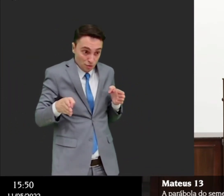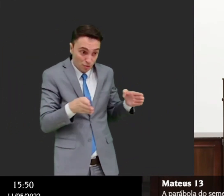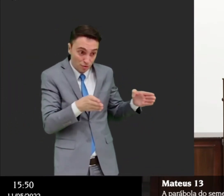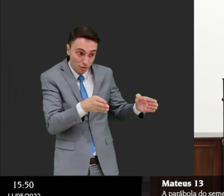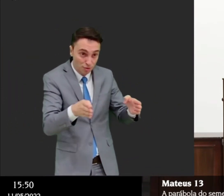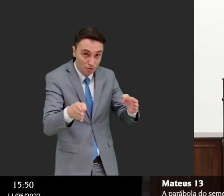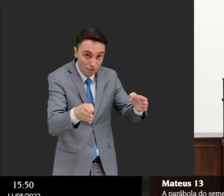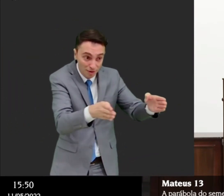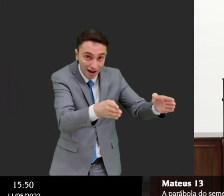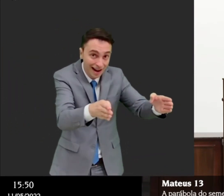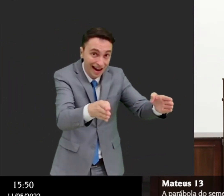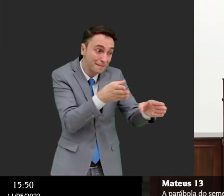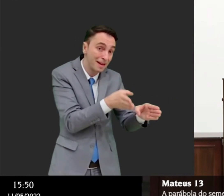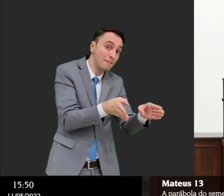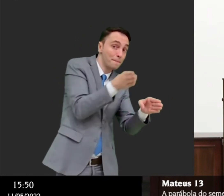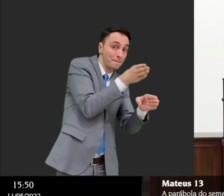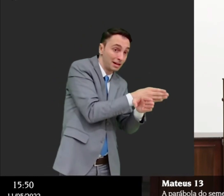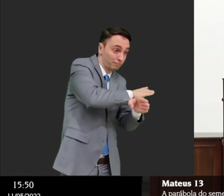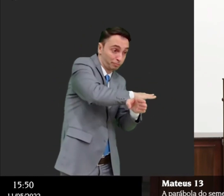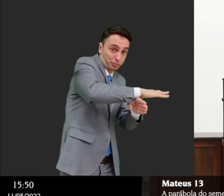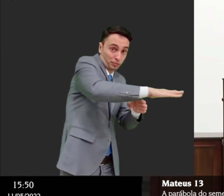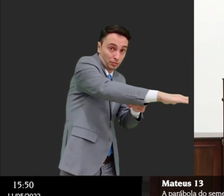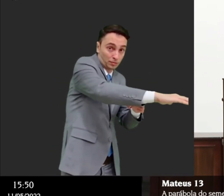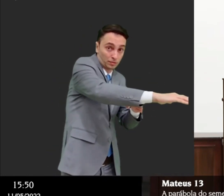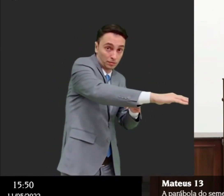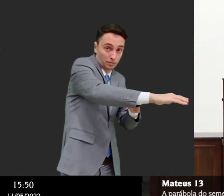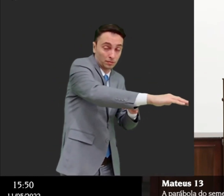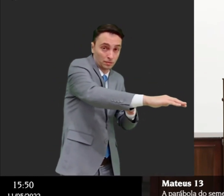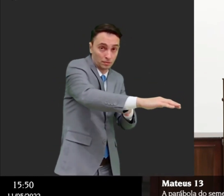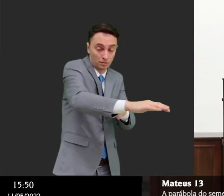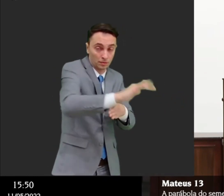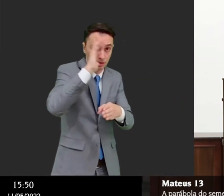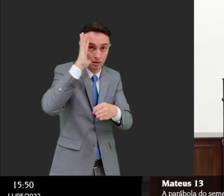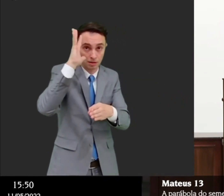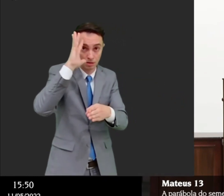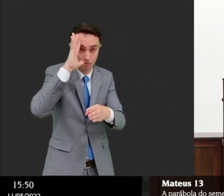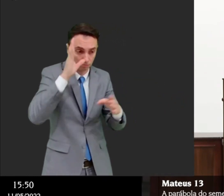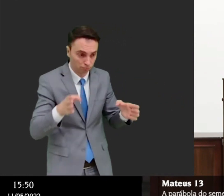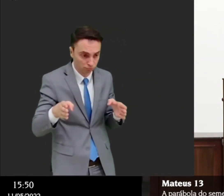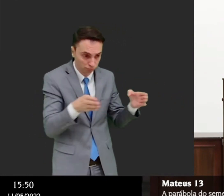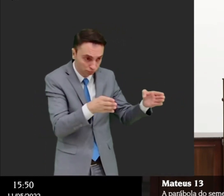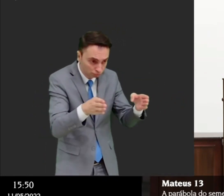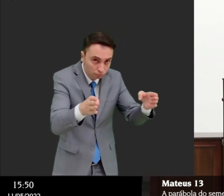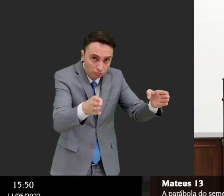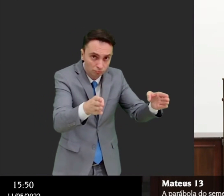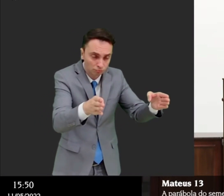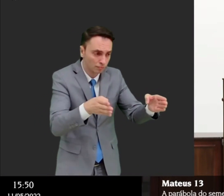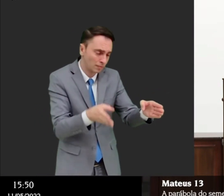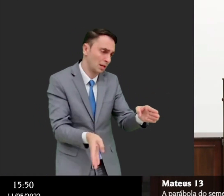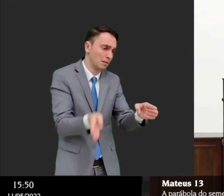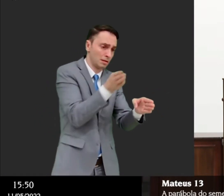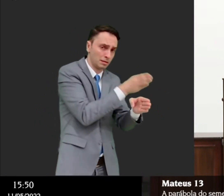que aonde está passando o que semeia, aqui à direita e à esquerda, é o que está mais fácil para